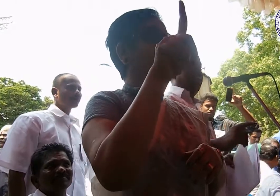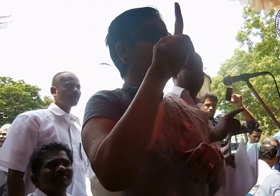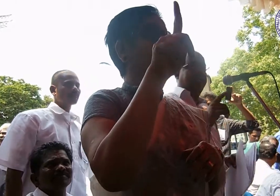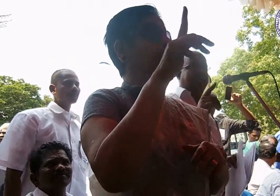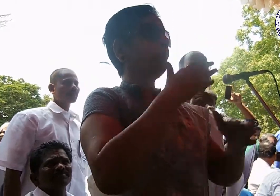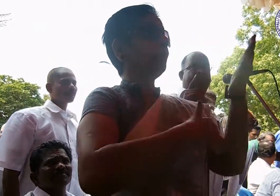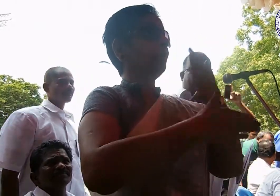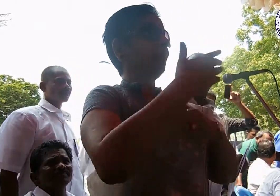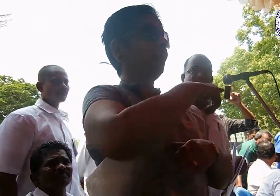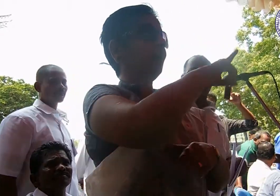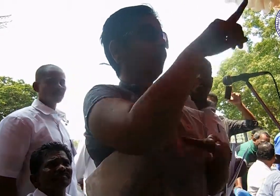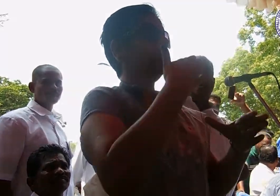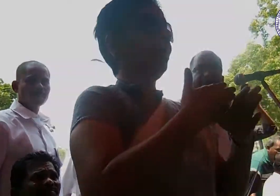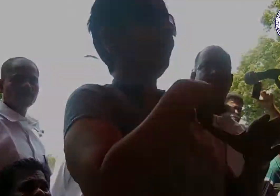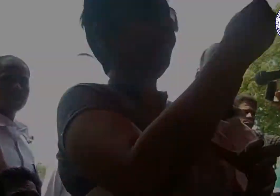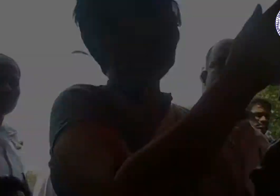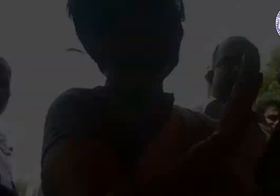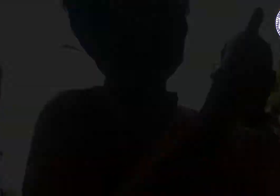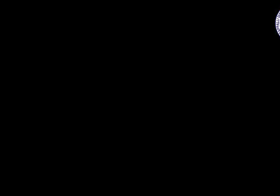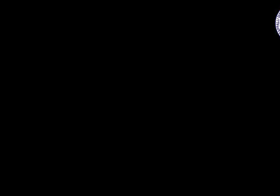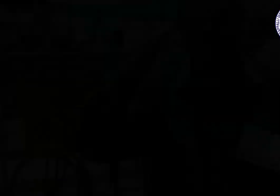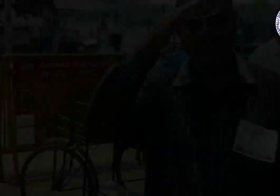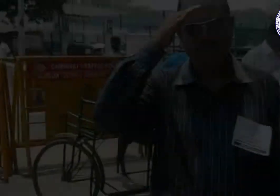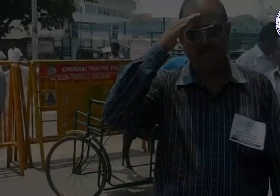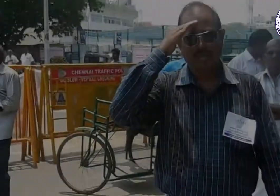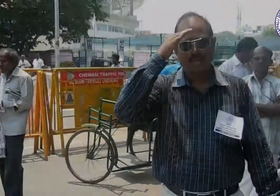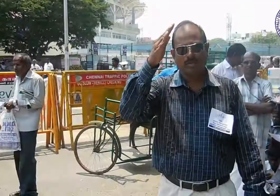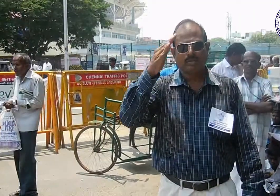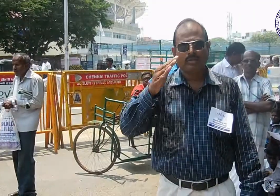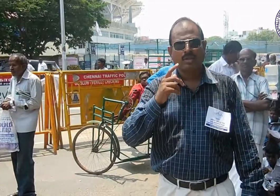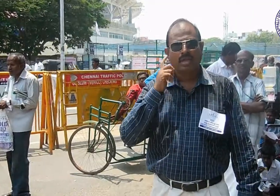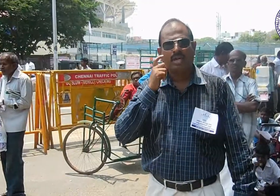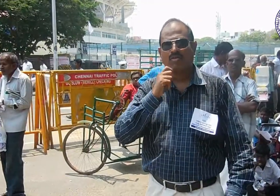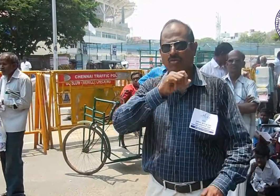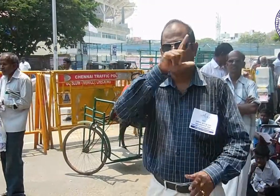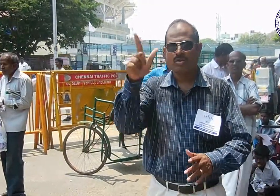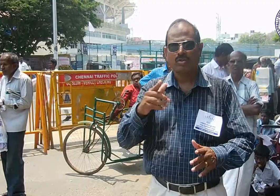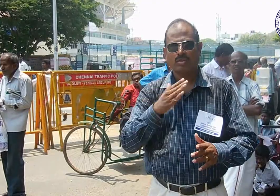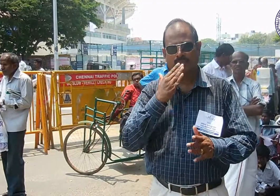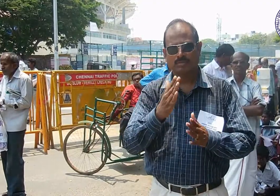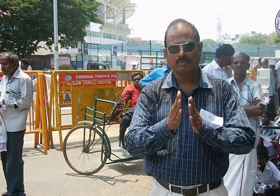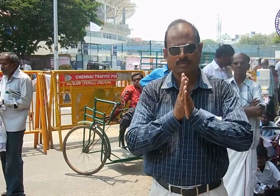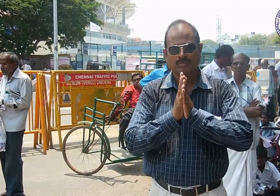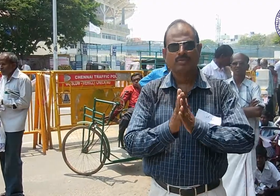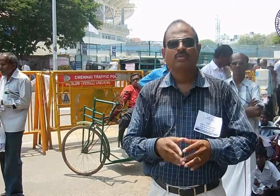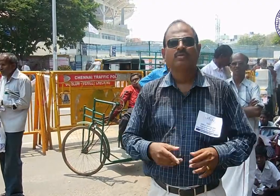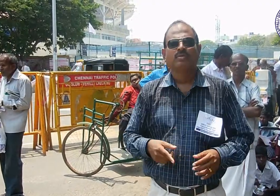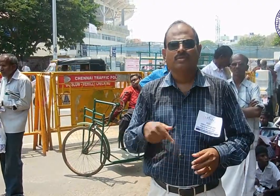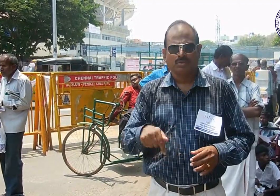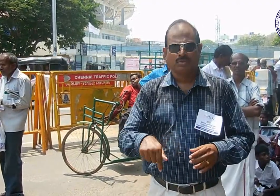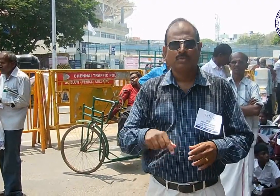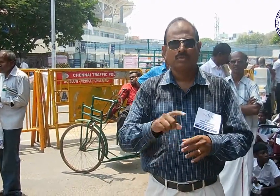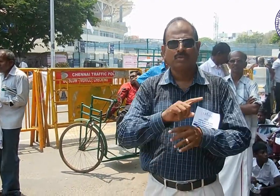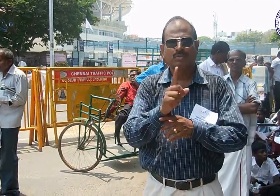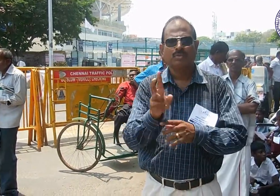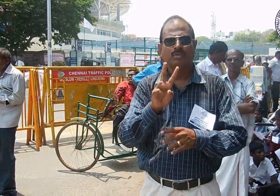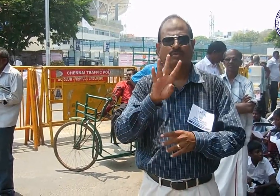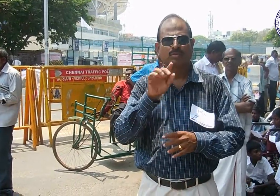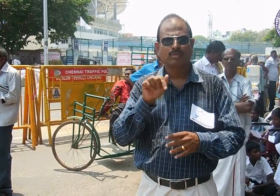மாற்றுத்திறனாளிகளுக்கு பணி கொடுக்க மாட்டேன் நீங்க அது மட்டுமல்ல இங்கே வைக்கப்பட்டுள்ள கோரிக்கை முதல் கோரிக்கை